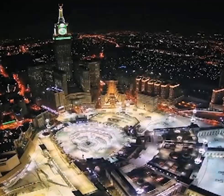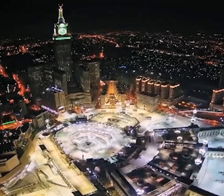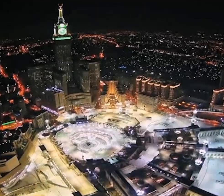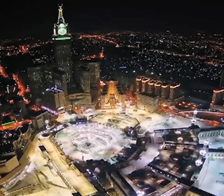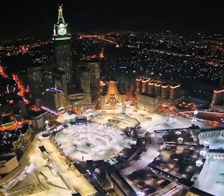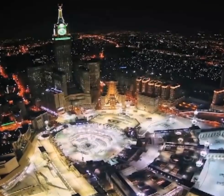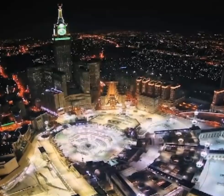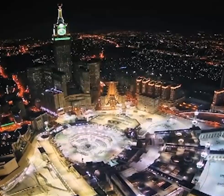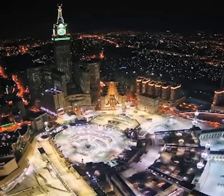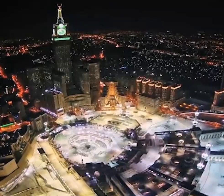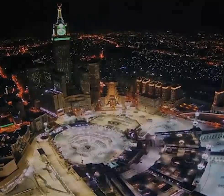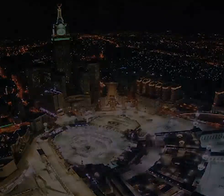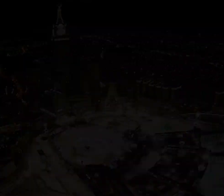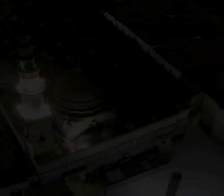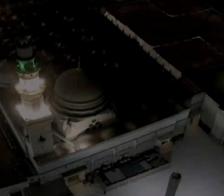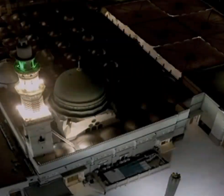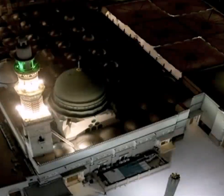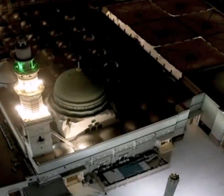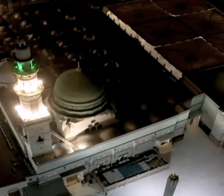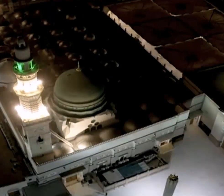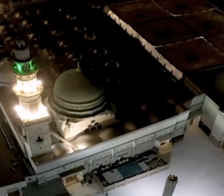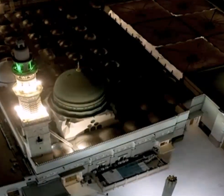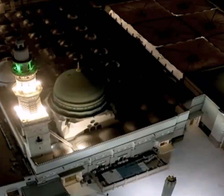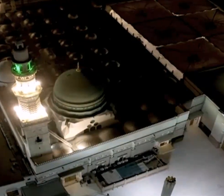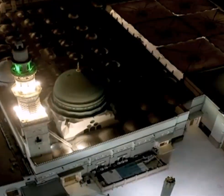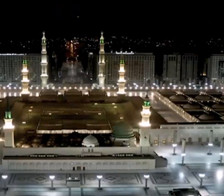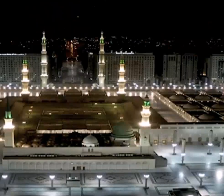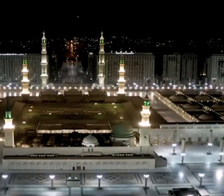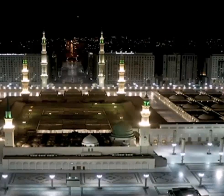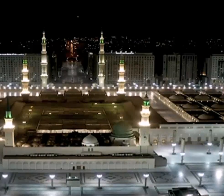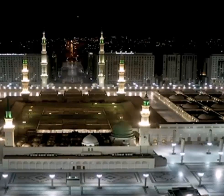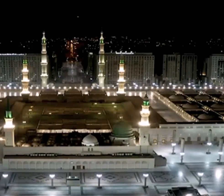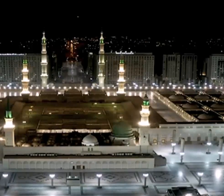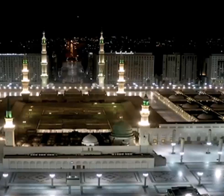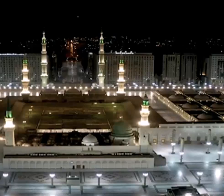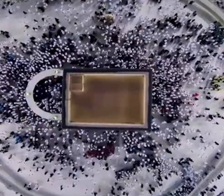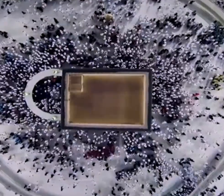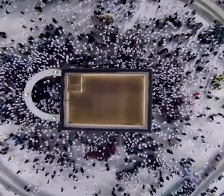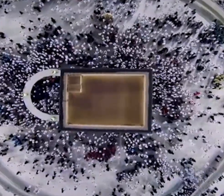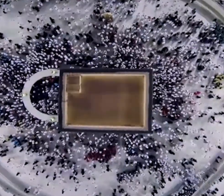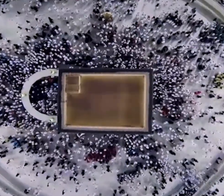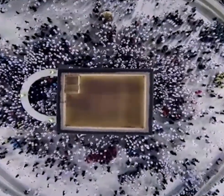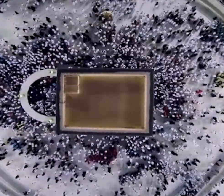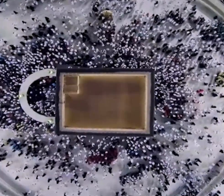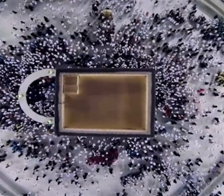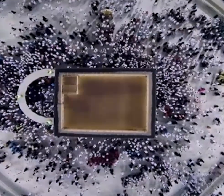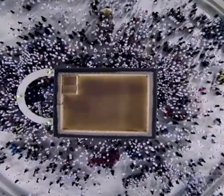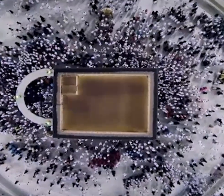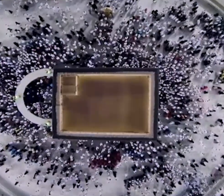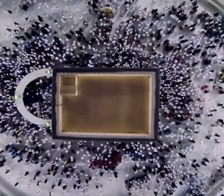الحمد للہ رب العالمین والصلاة والسلام على سید المرسلین، اما بعد فاعوذ باللہ